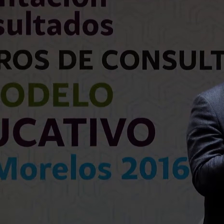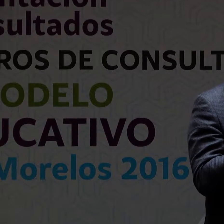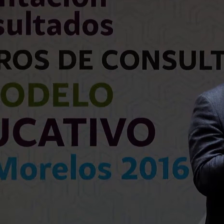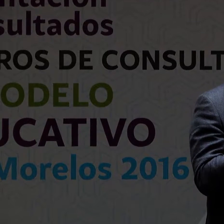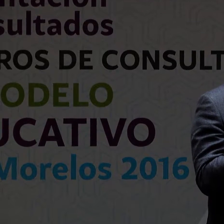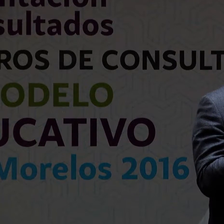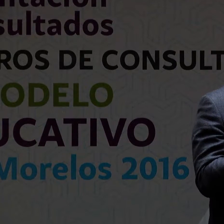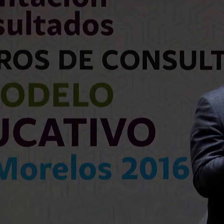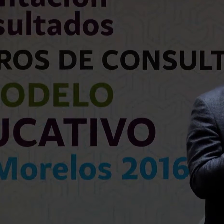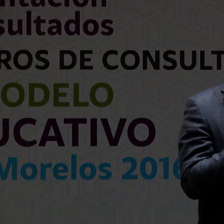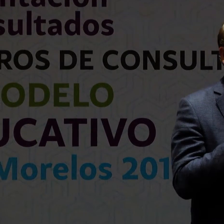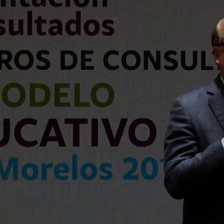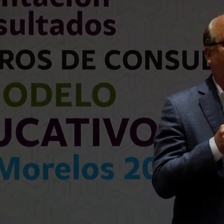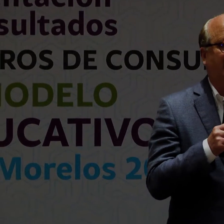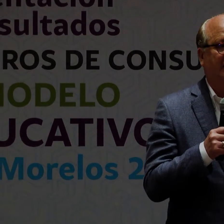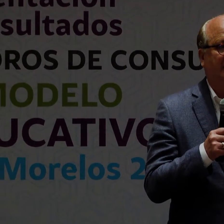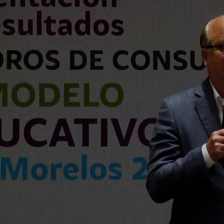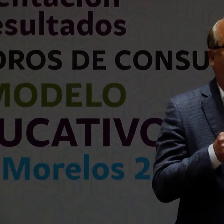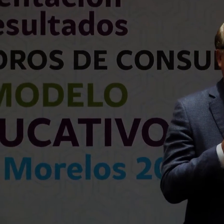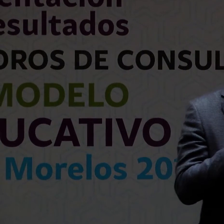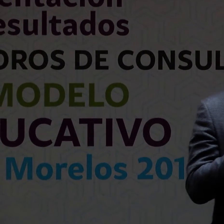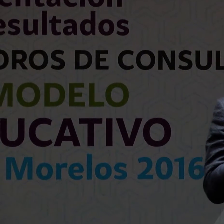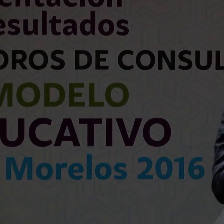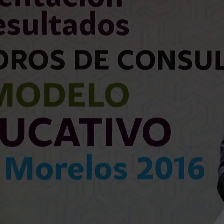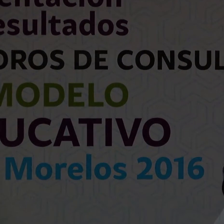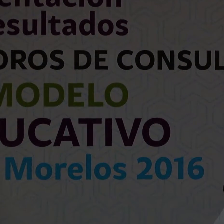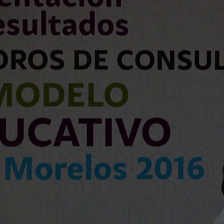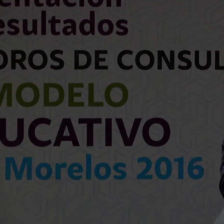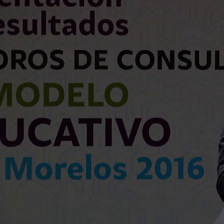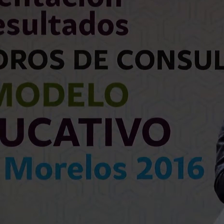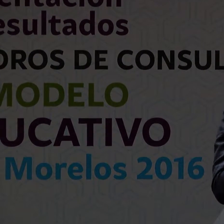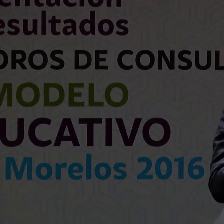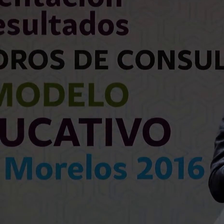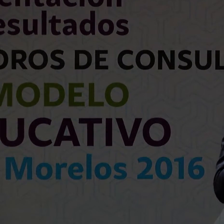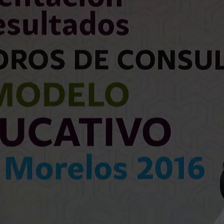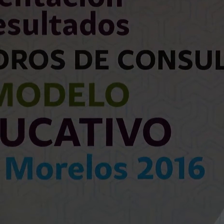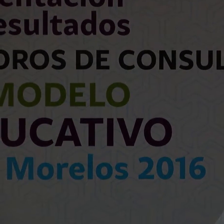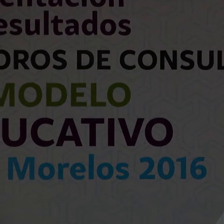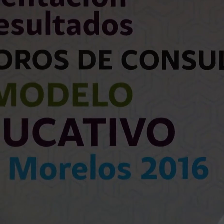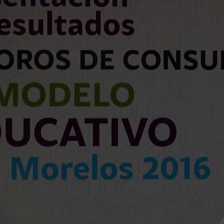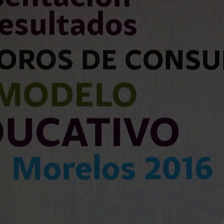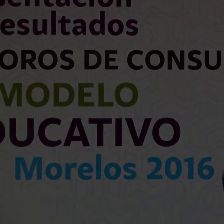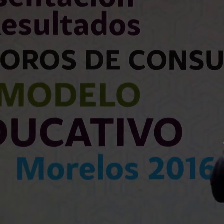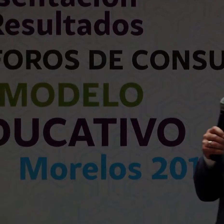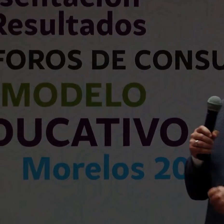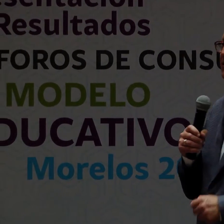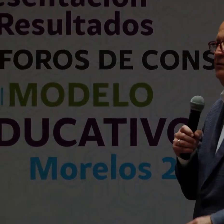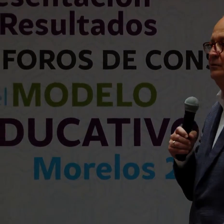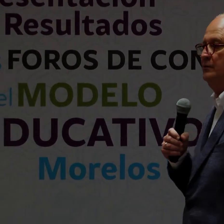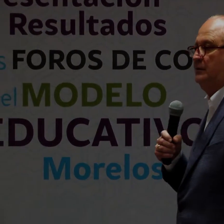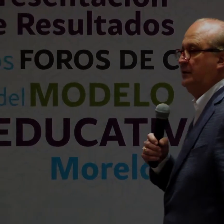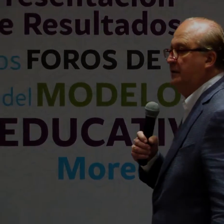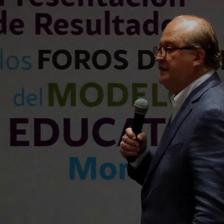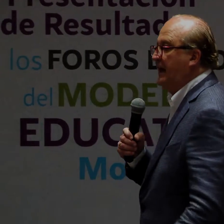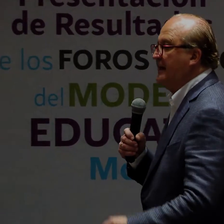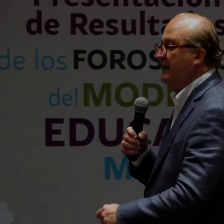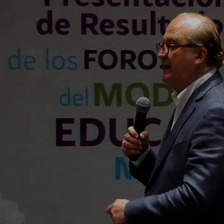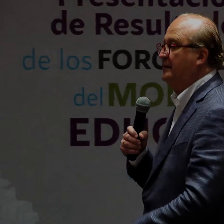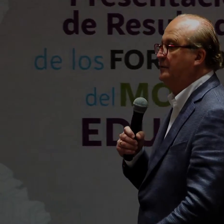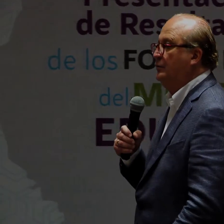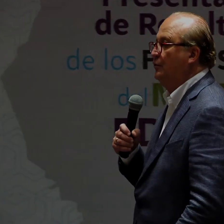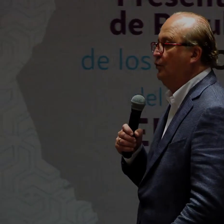el hijo de un campesino se convierta en doctor ingeniero. El hijo de un maestro